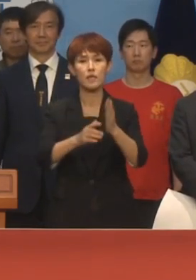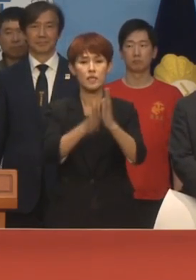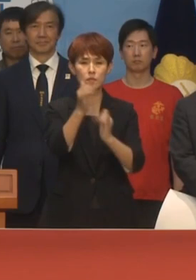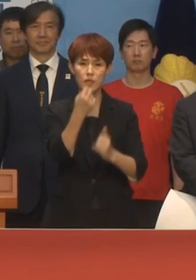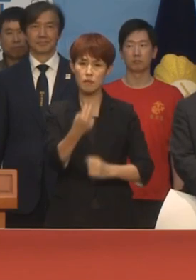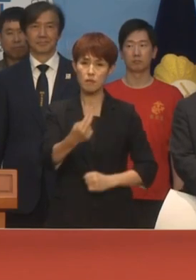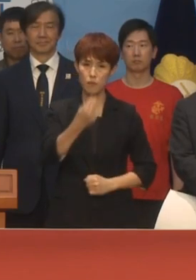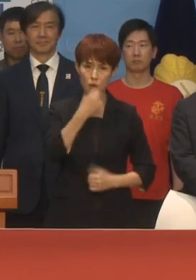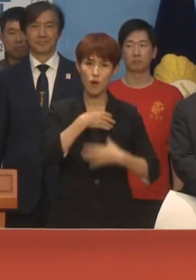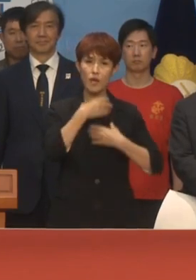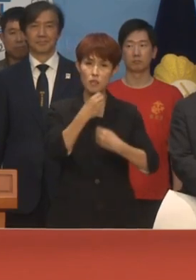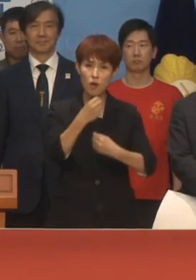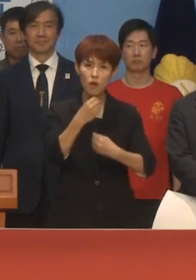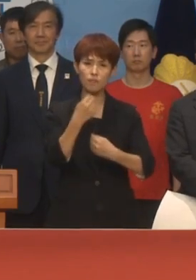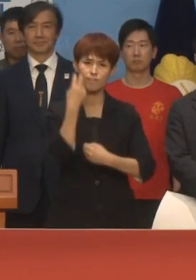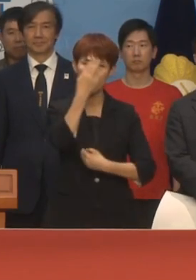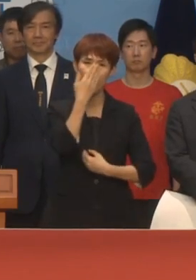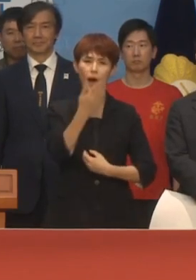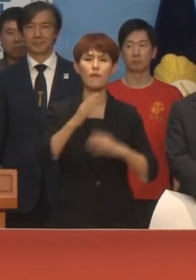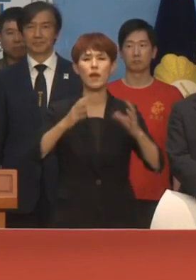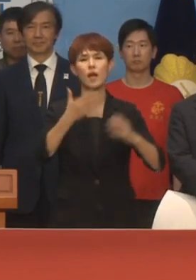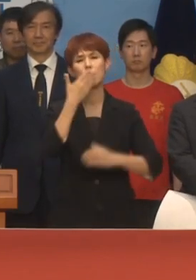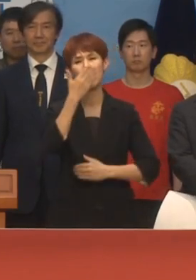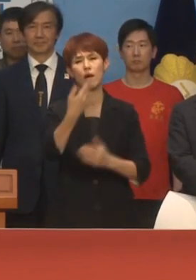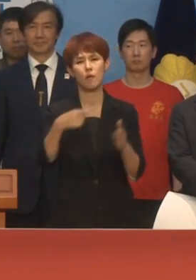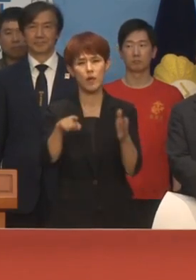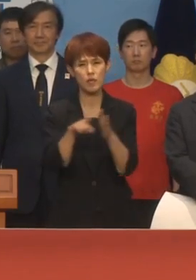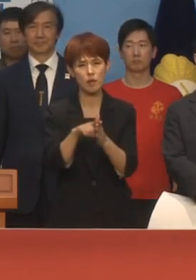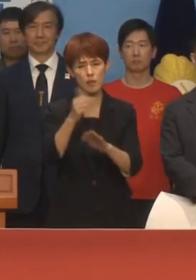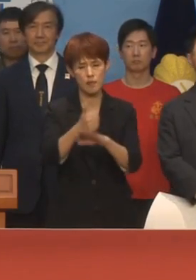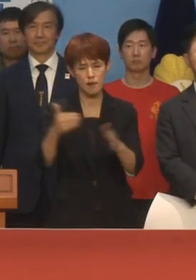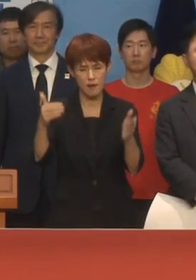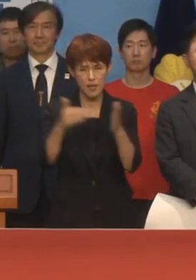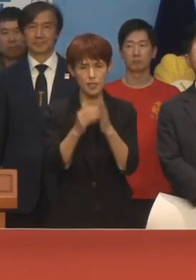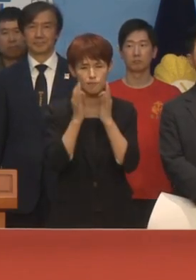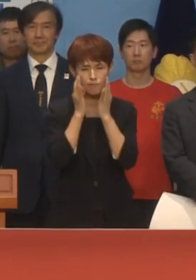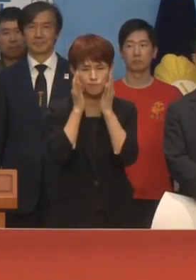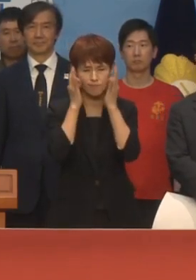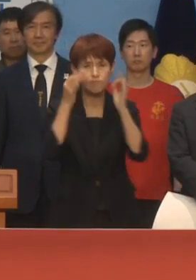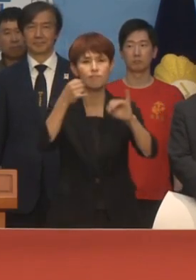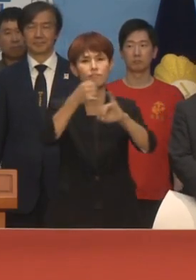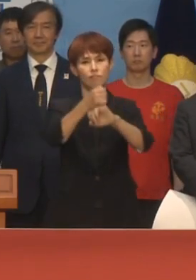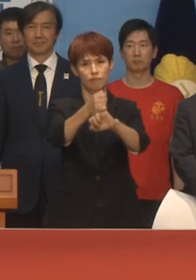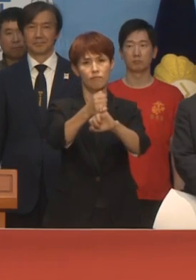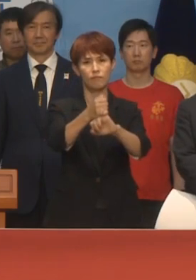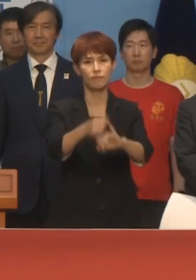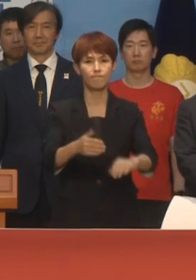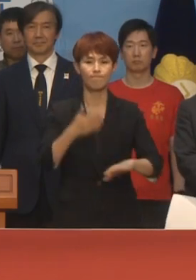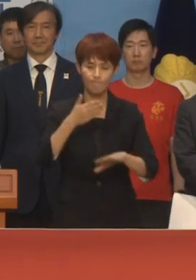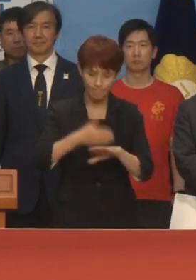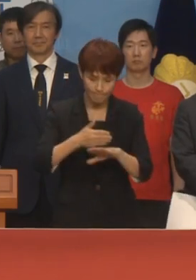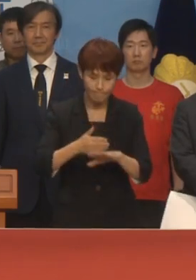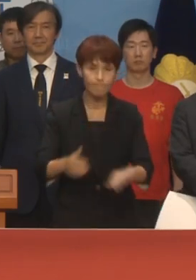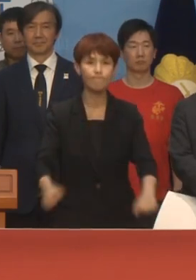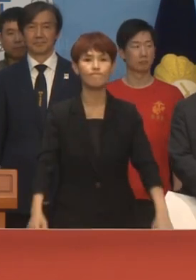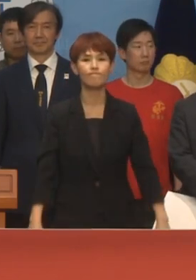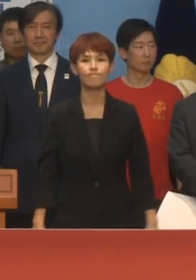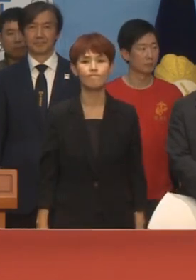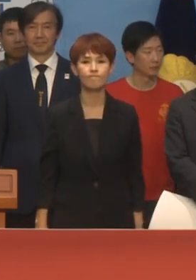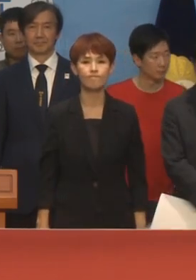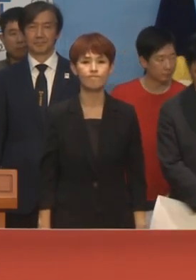생명과 안전을 지키는 국가로 거듭날 수 있도록 마지막까지 모든 노력을 다할 것입니다. 감사합니다.